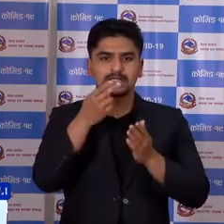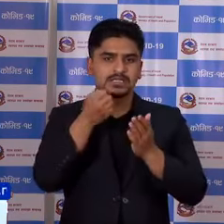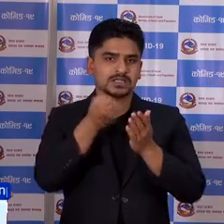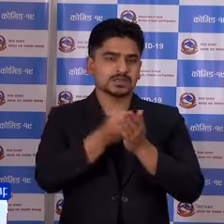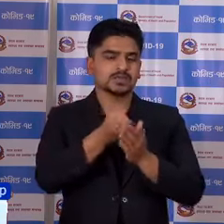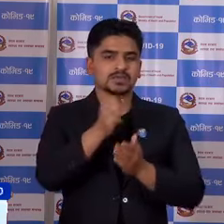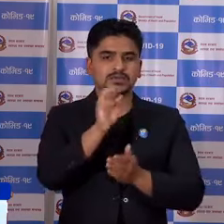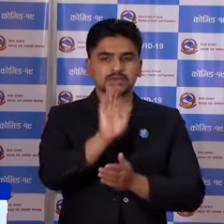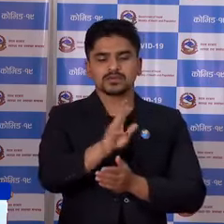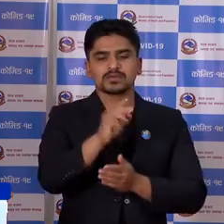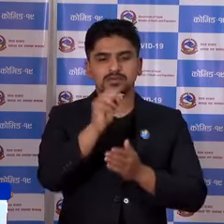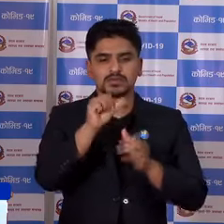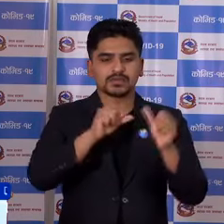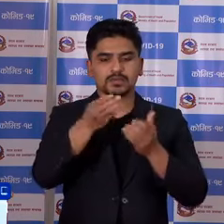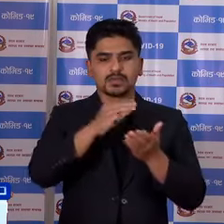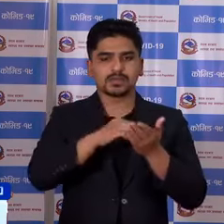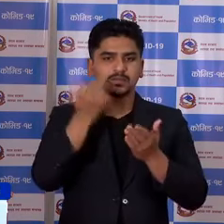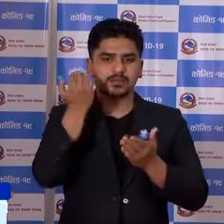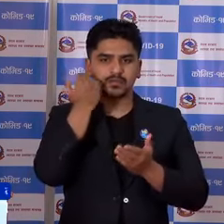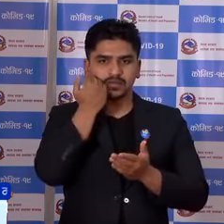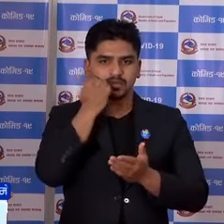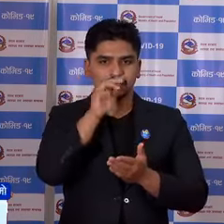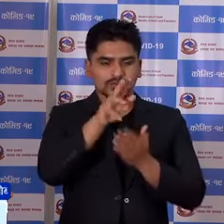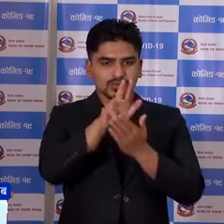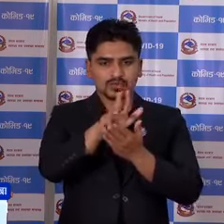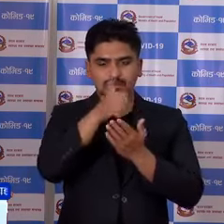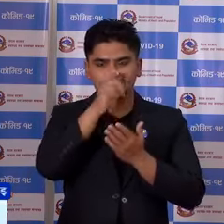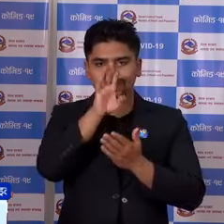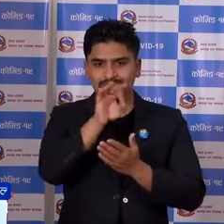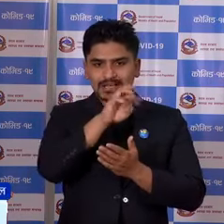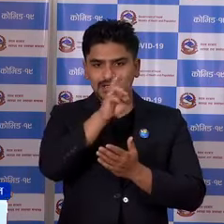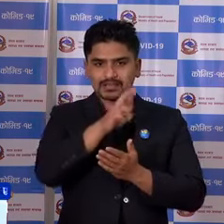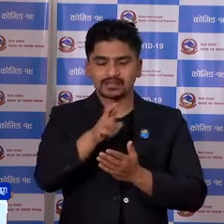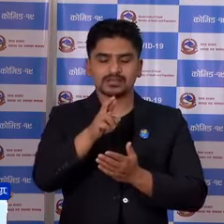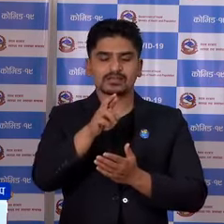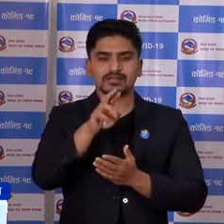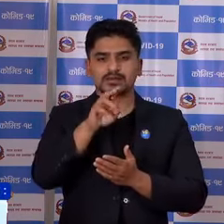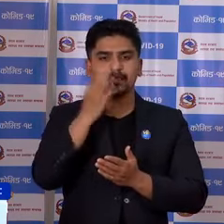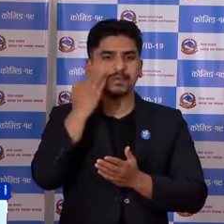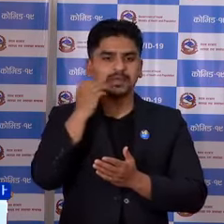छ, जसमध्ये पुरुष 940 जना र महिला